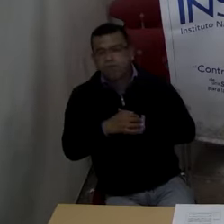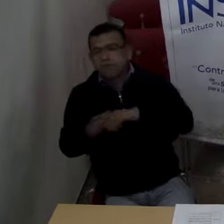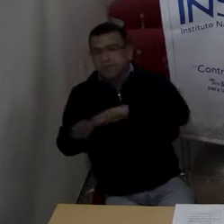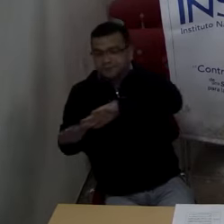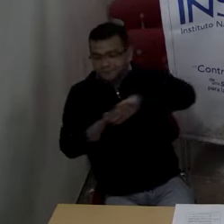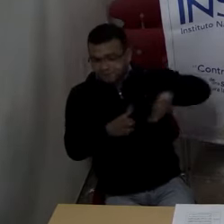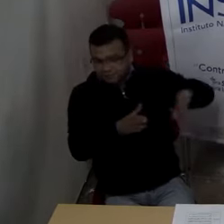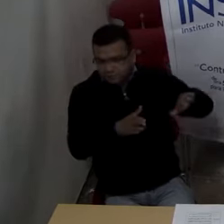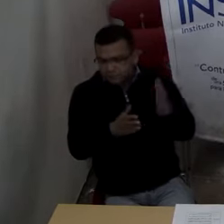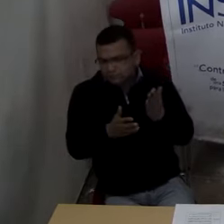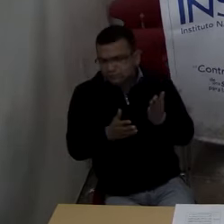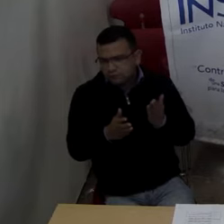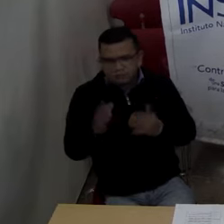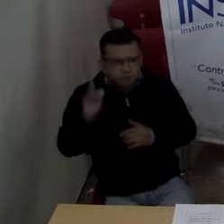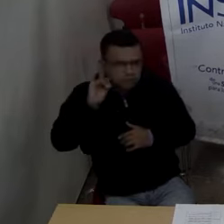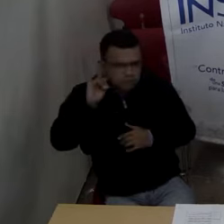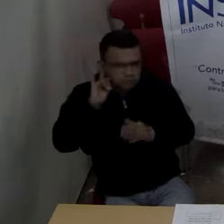localización,